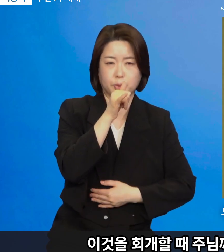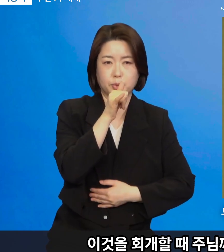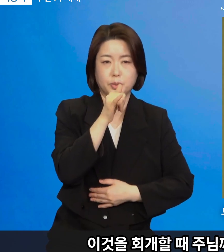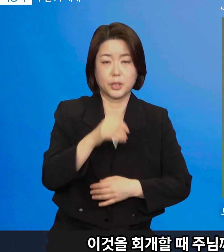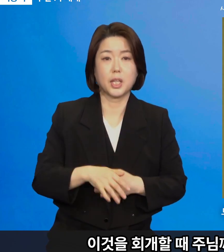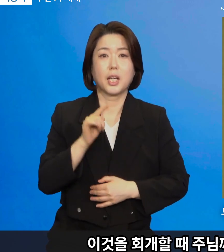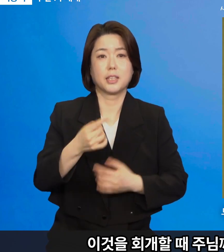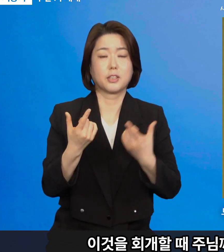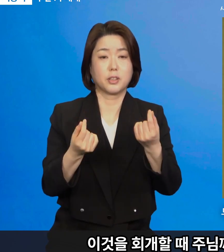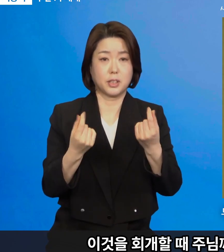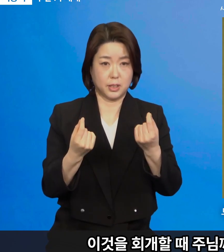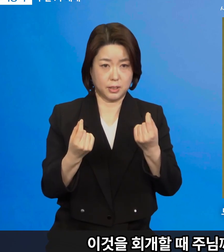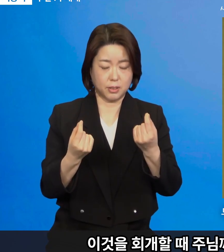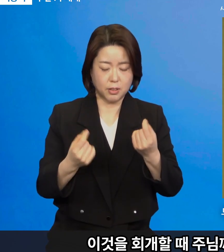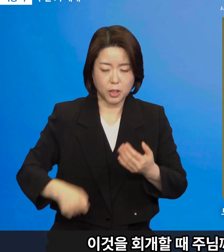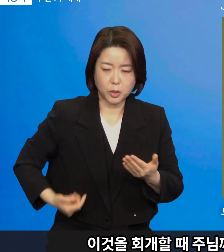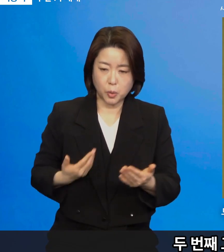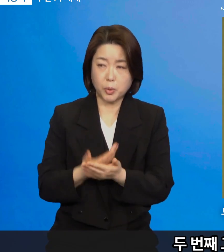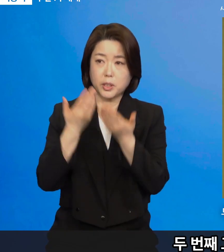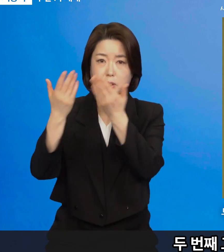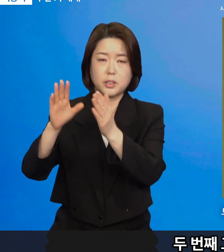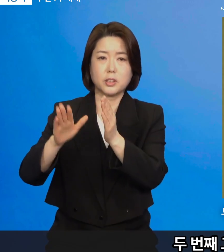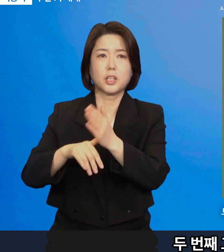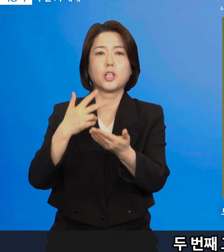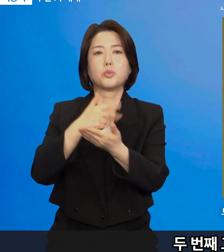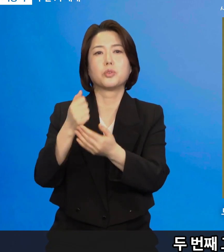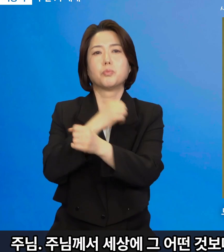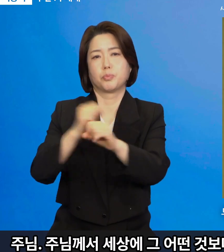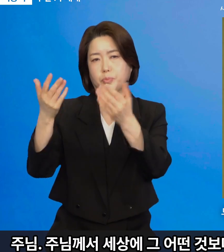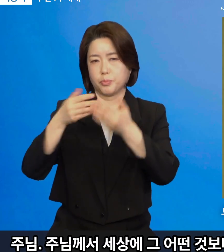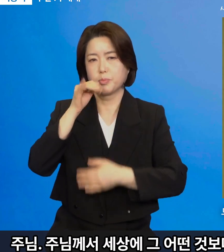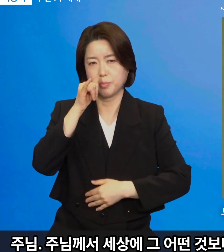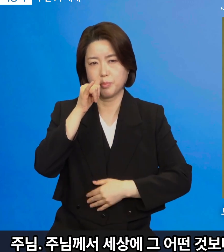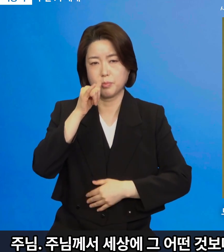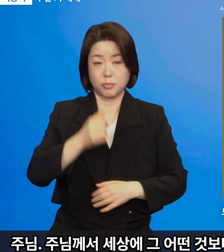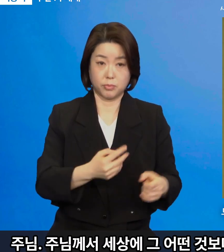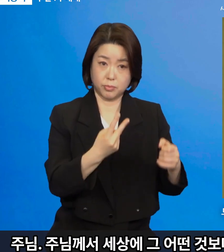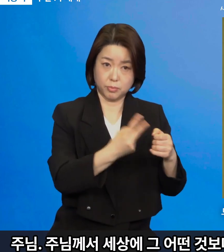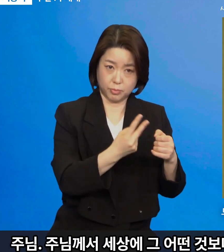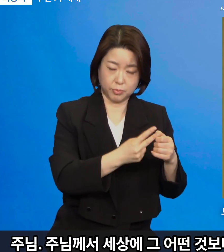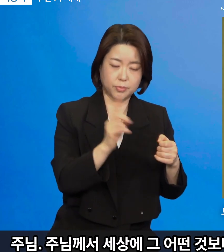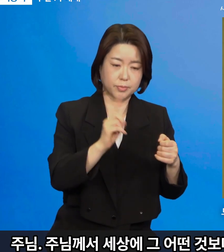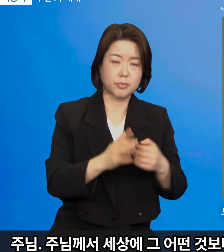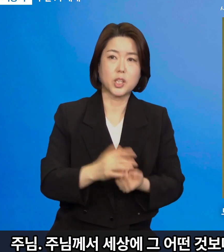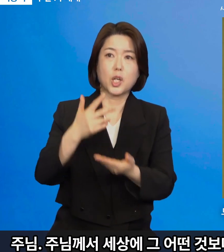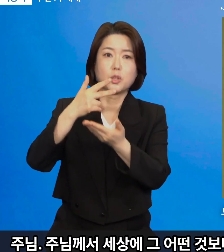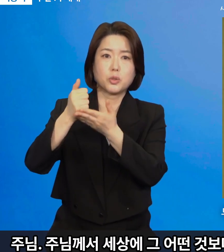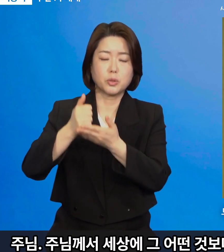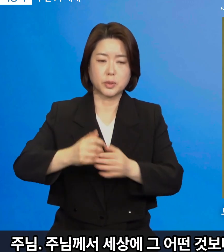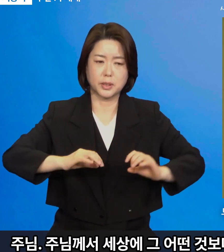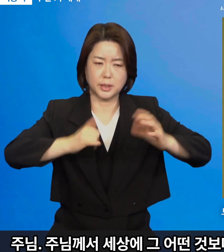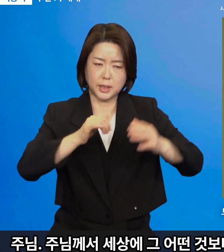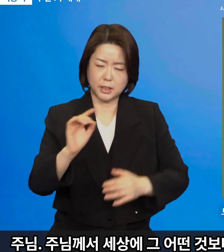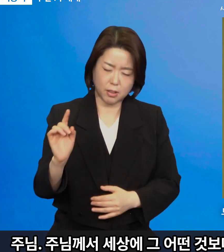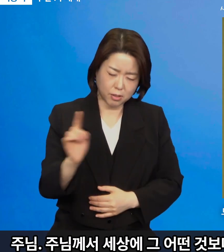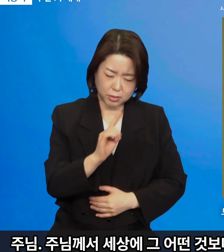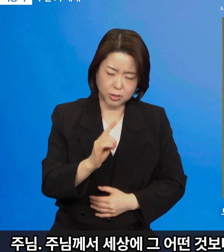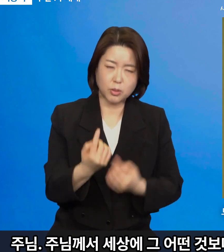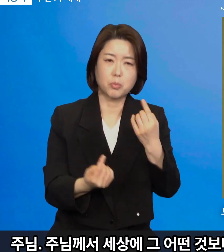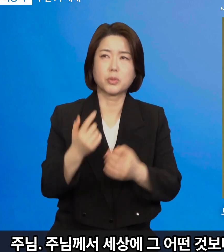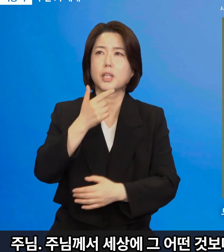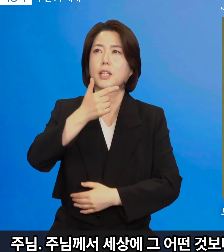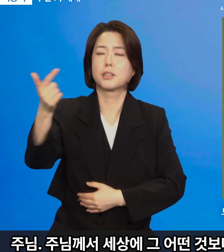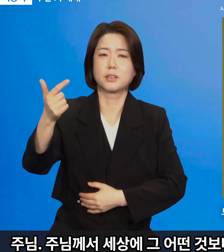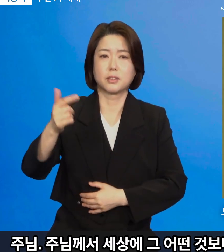이것을 회개할 때 주님께서 용서해 주실 것이고, 두 번째 고백할 때 주님께서 세상의 그 어떤 것보다 크심을